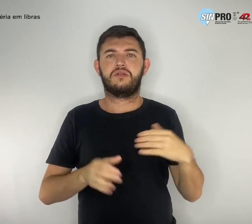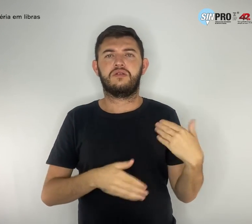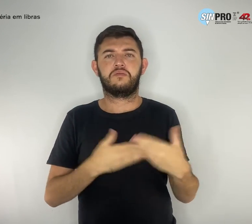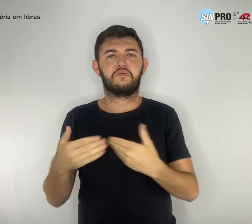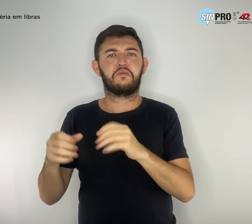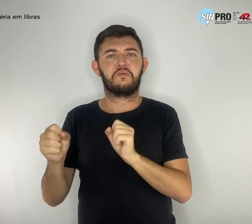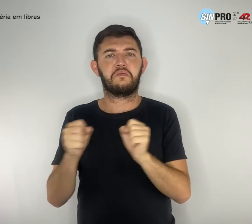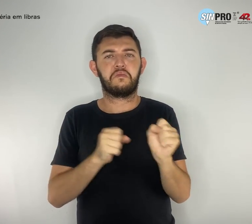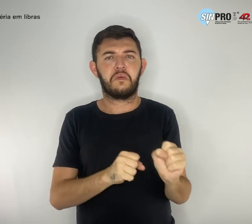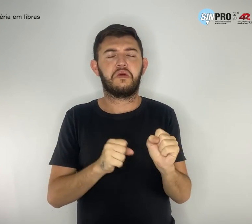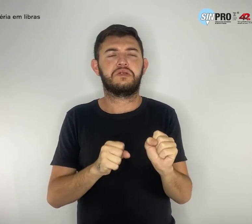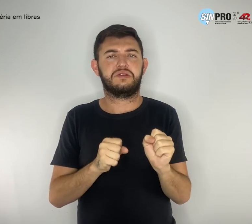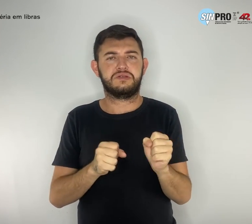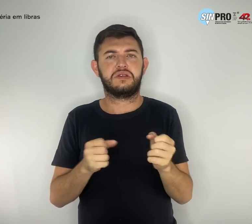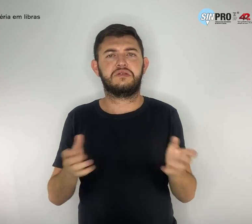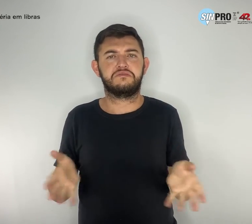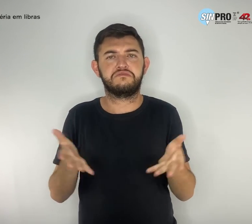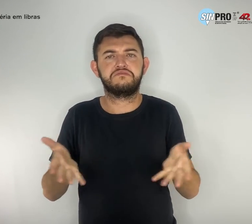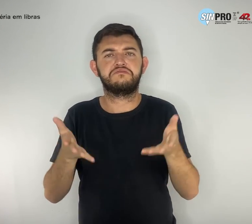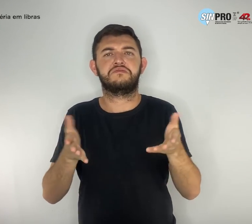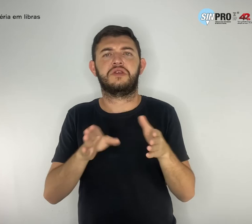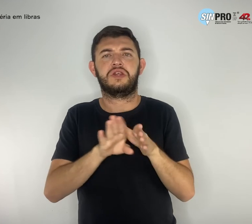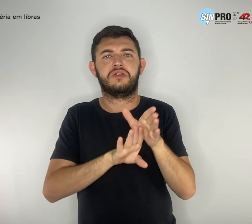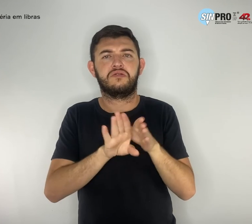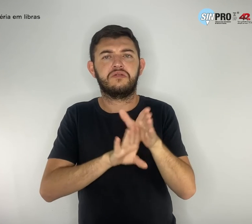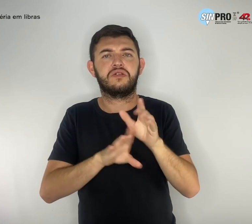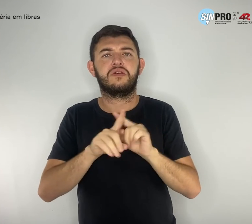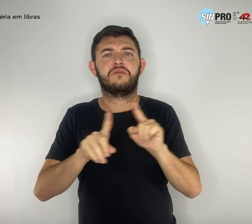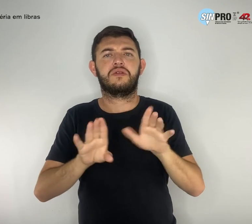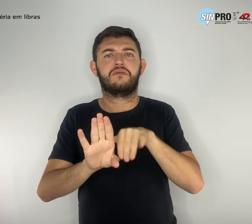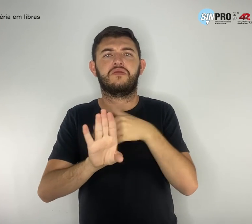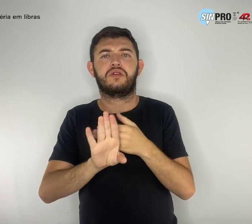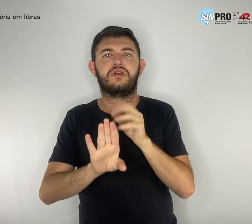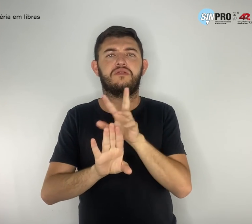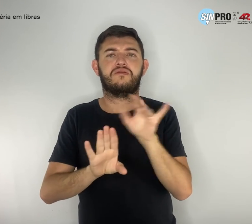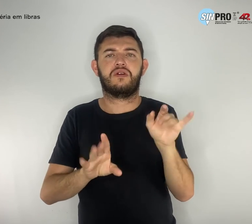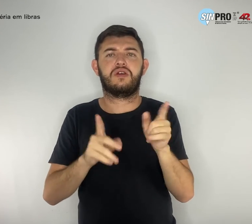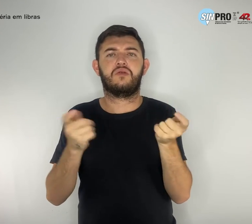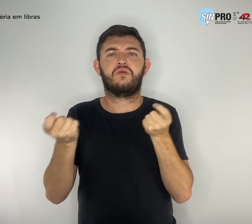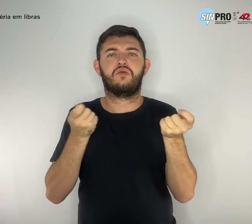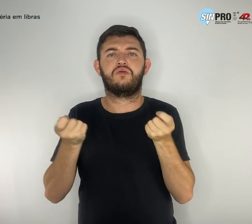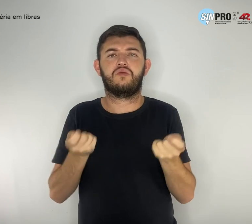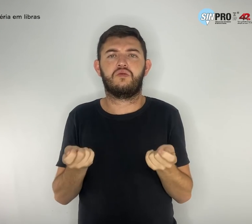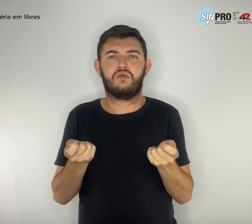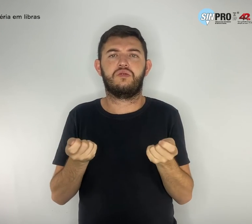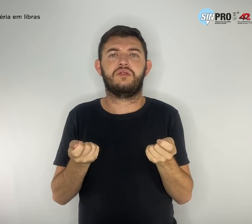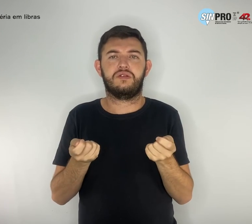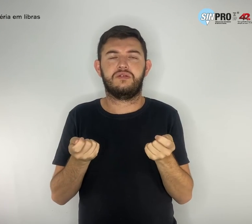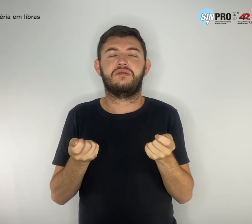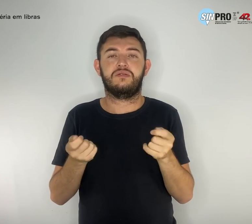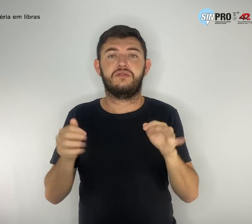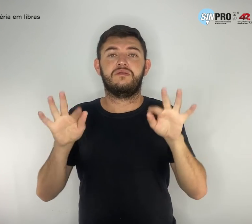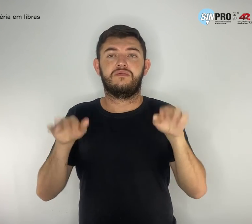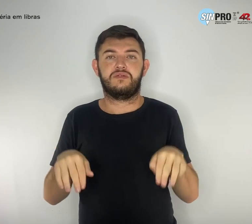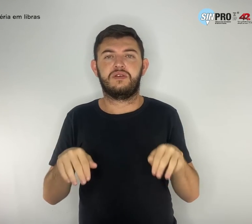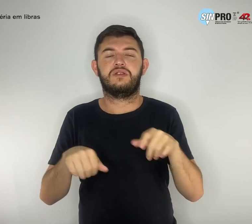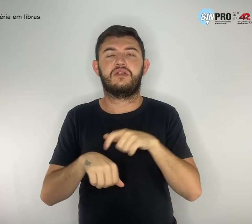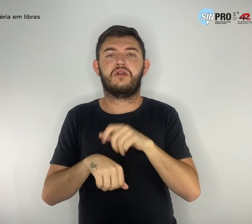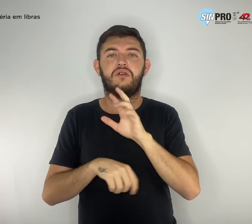ser induzidas, mas tendem a fugir do controle em seus resultados. Um bom exemplo disso